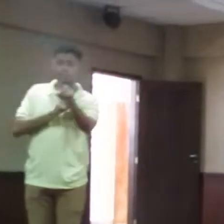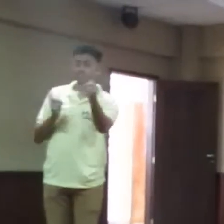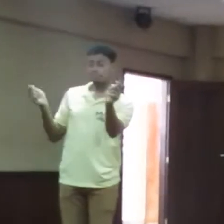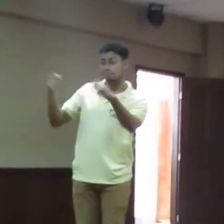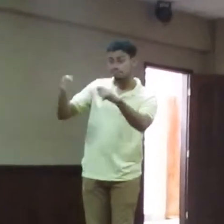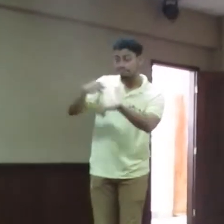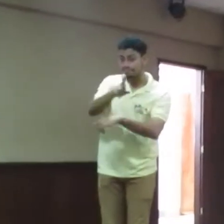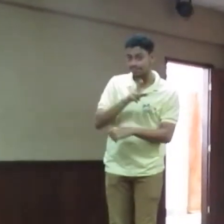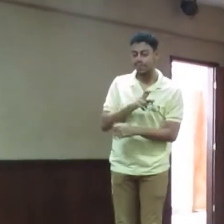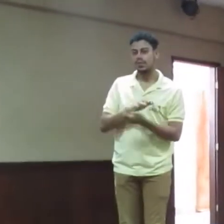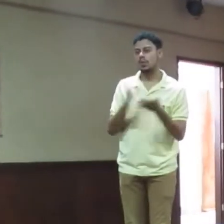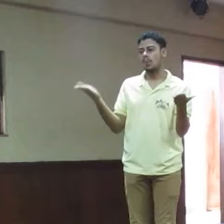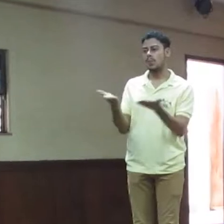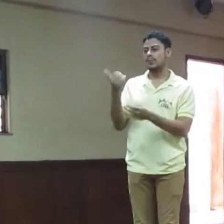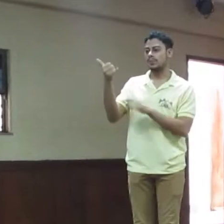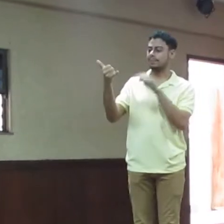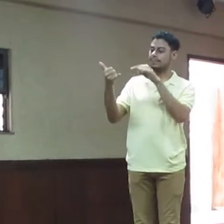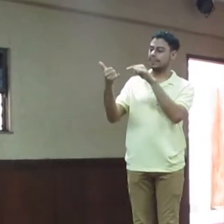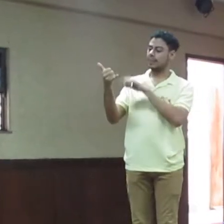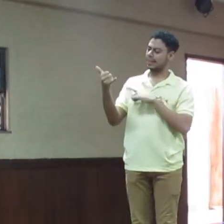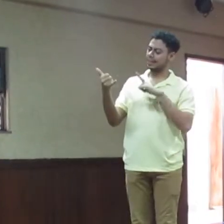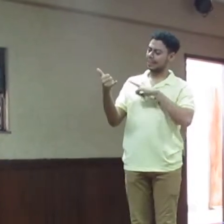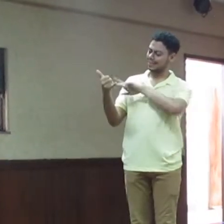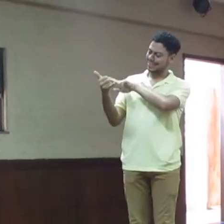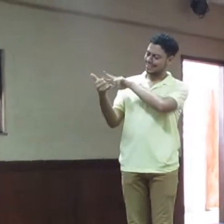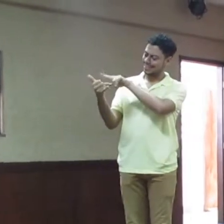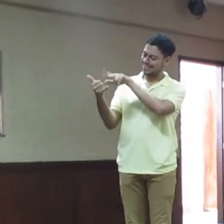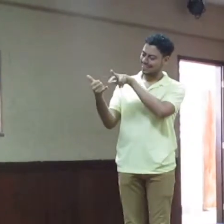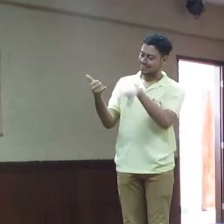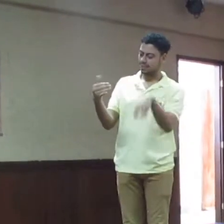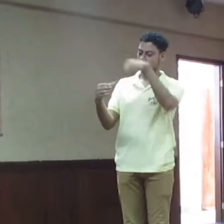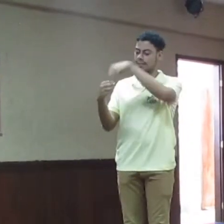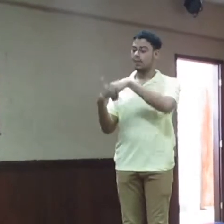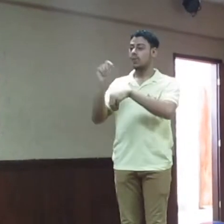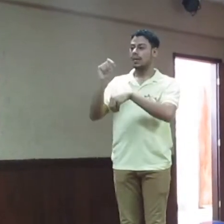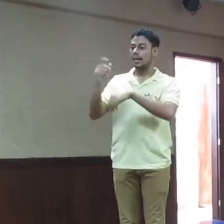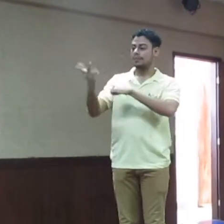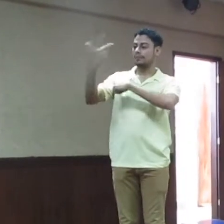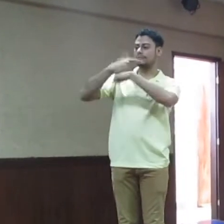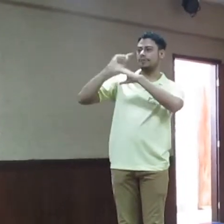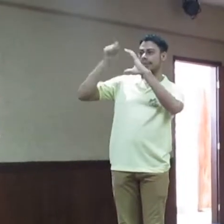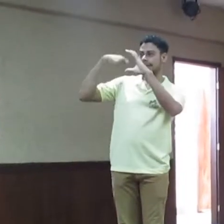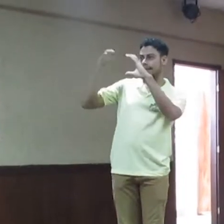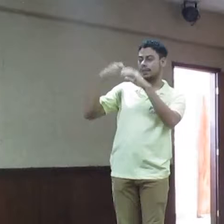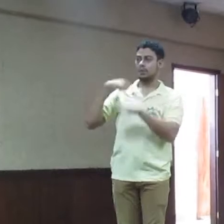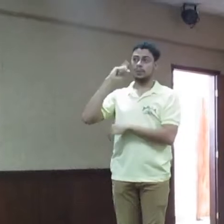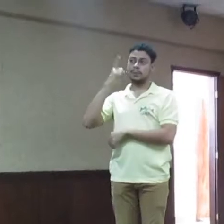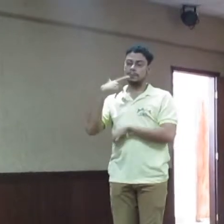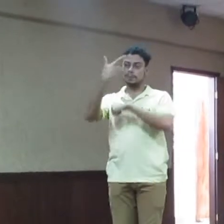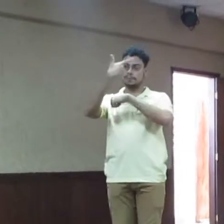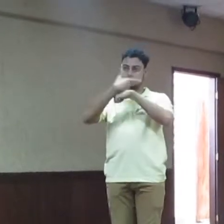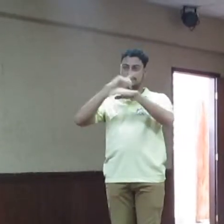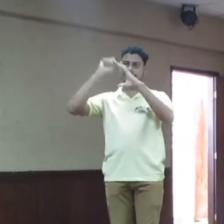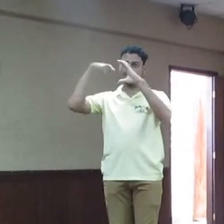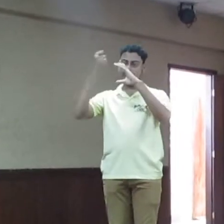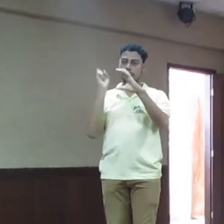sim. Hoje o celular tem várias funções, principalmente em vídeo, que ele pode se comunicar com qualquer pessoa, inclusive